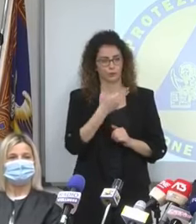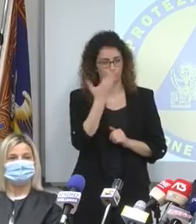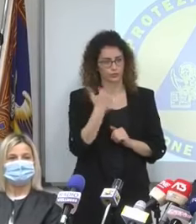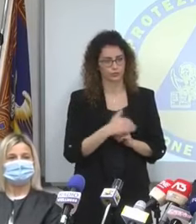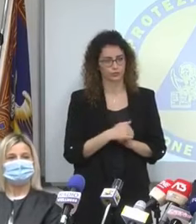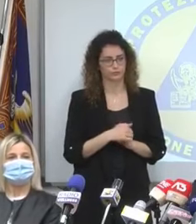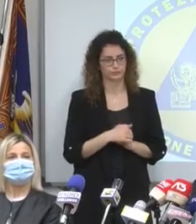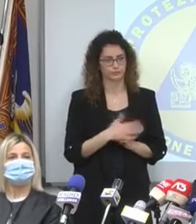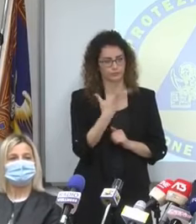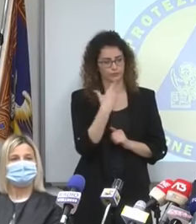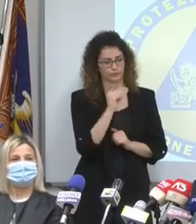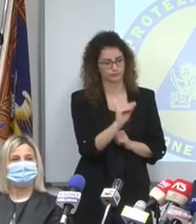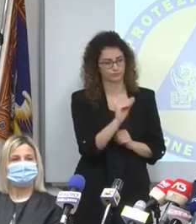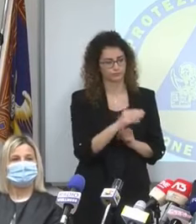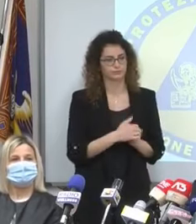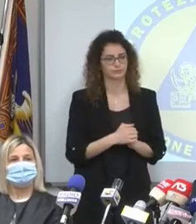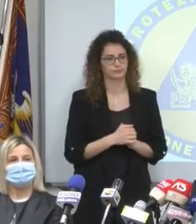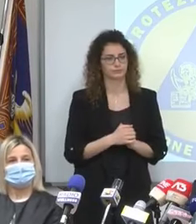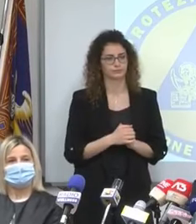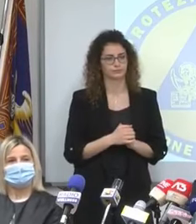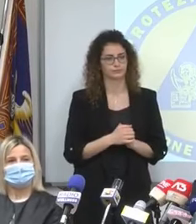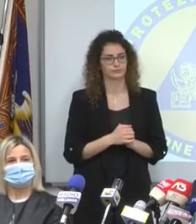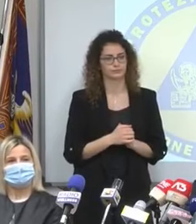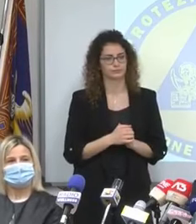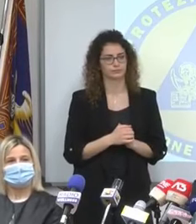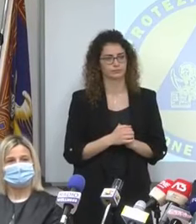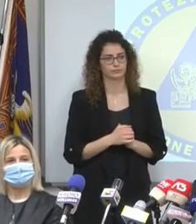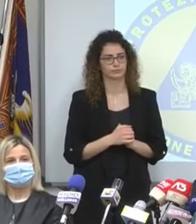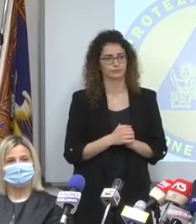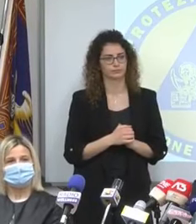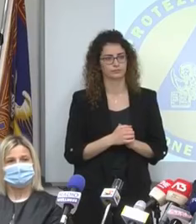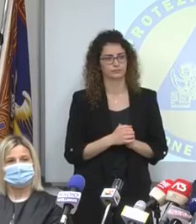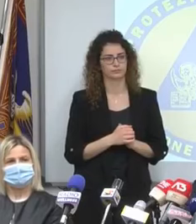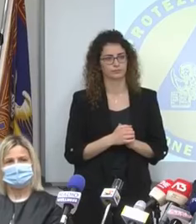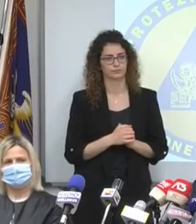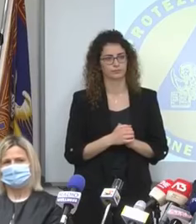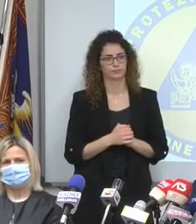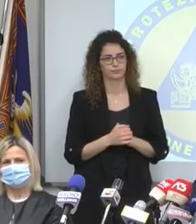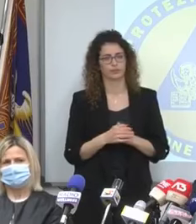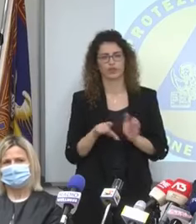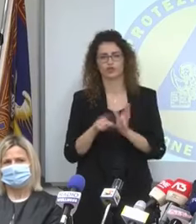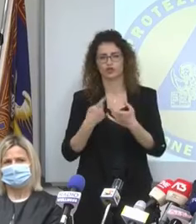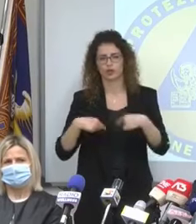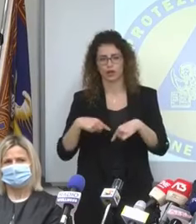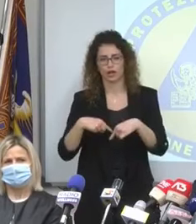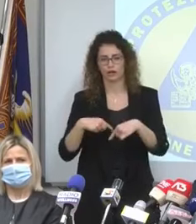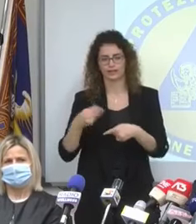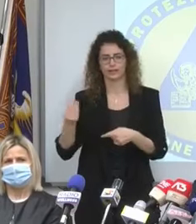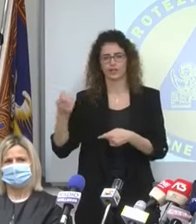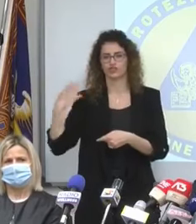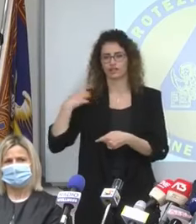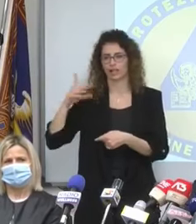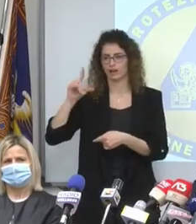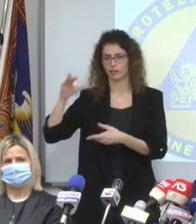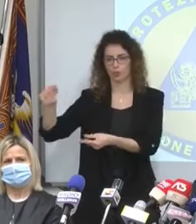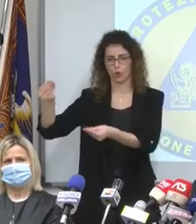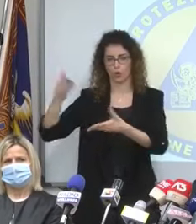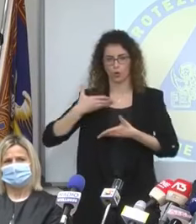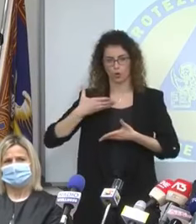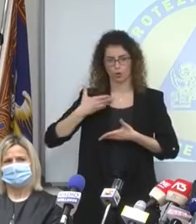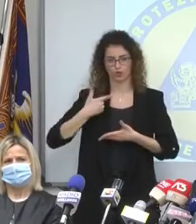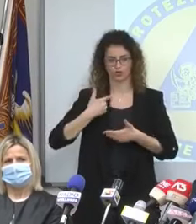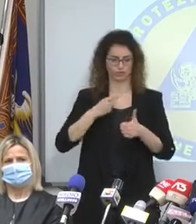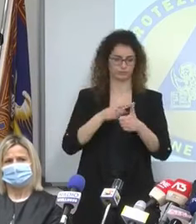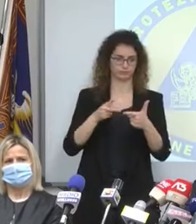Buongiorno. Volevo chiedere se la ordinanza, la circolare che arriva dal generale Figliuolo, oltre a questi